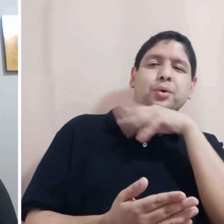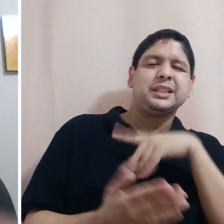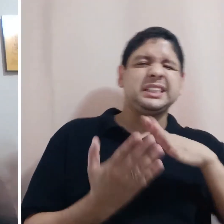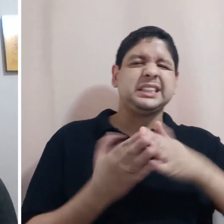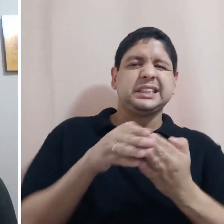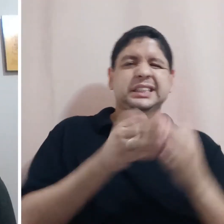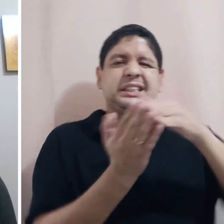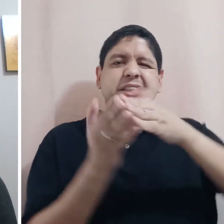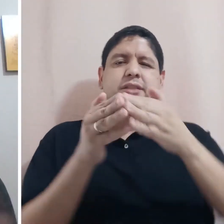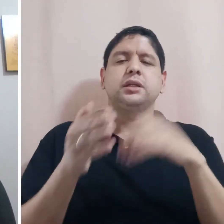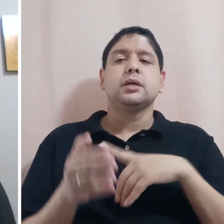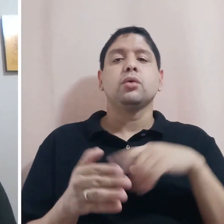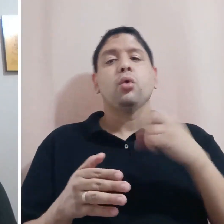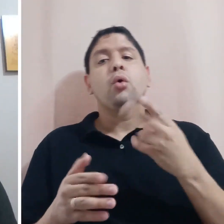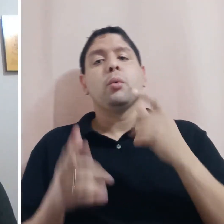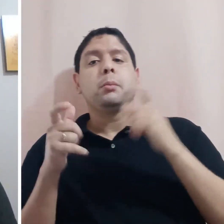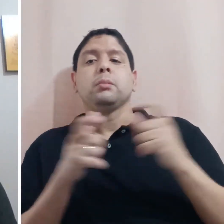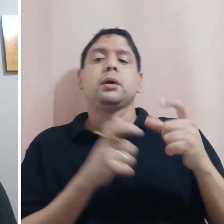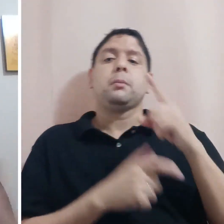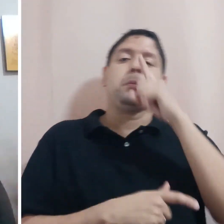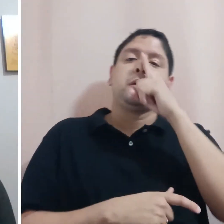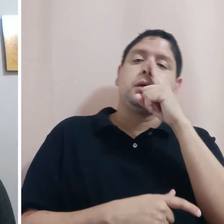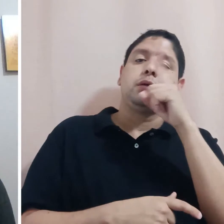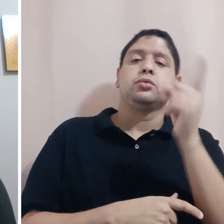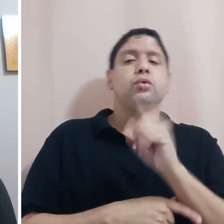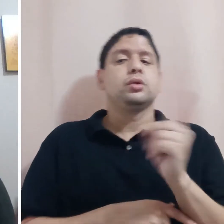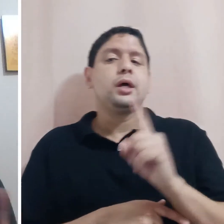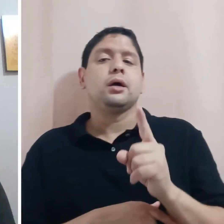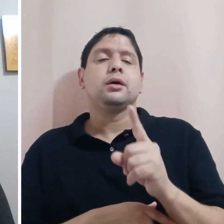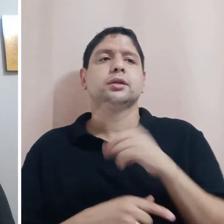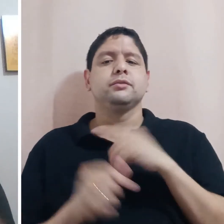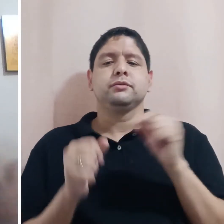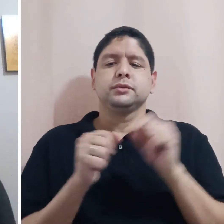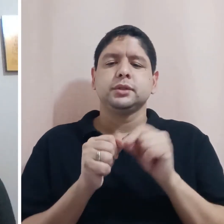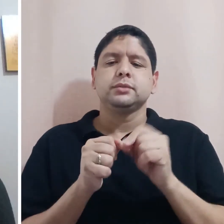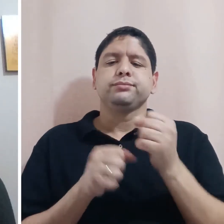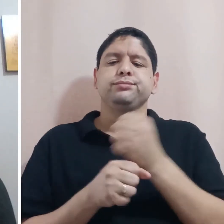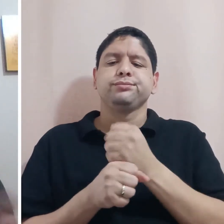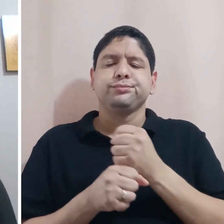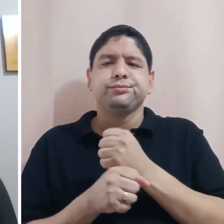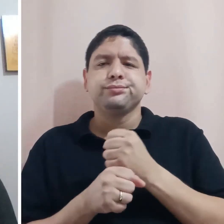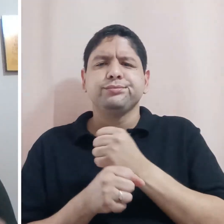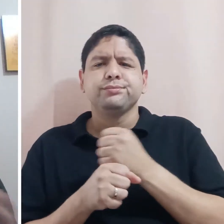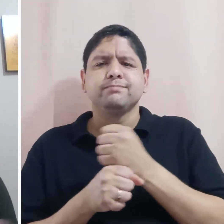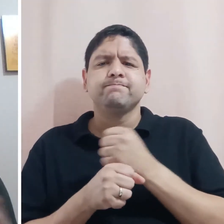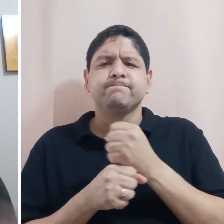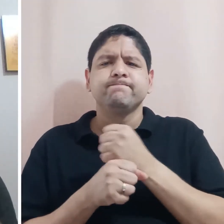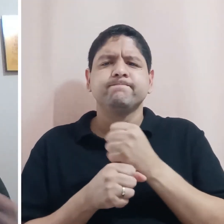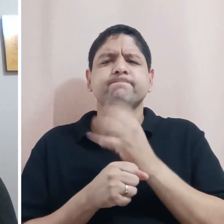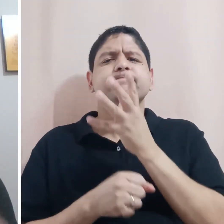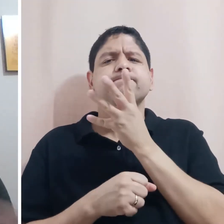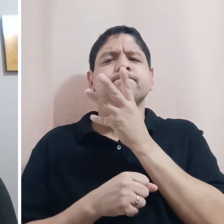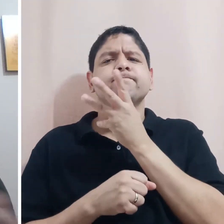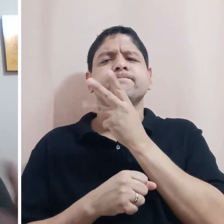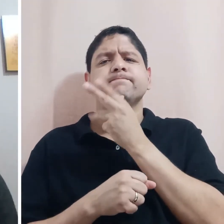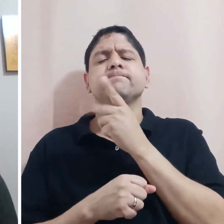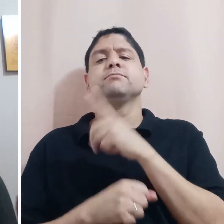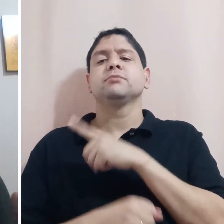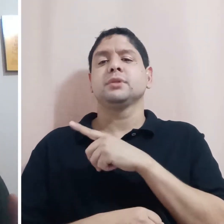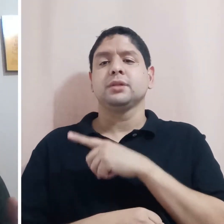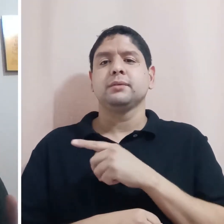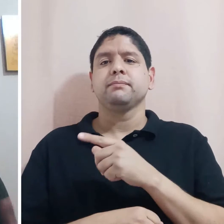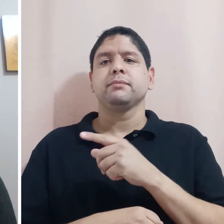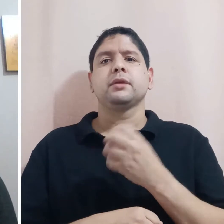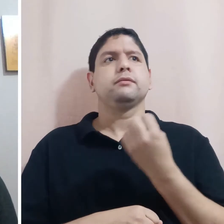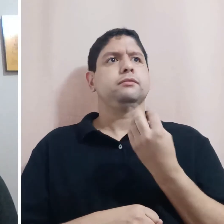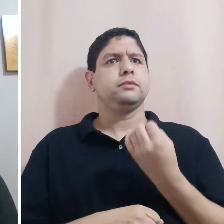marítimas favoráveis ou desfavoráveis, onde o clima era melhor, onde não era, onde tinha perigo, onde não tinha, né? Então foram fazendo isso ao longo